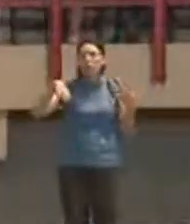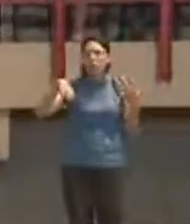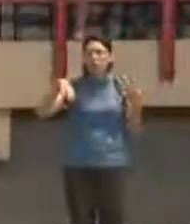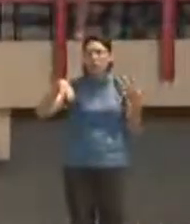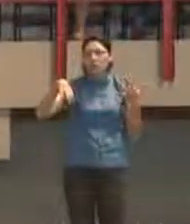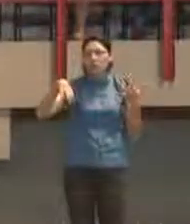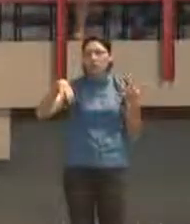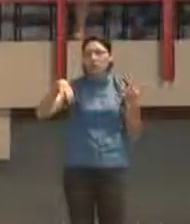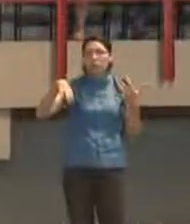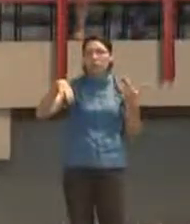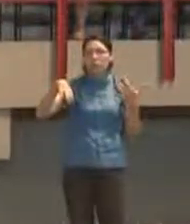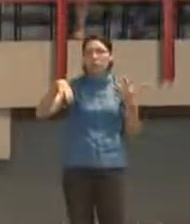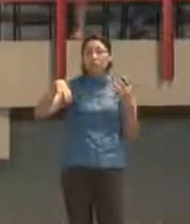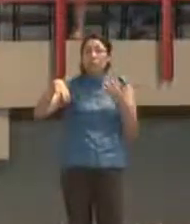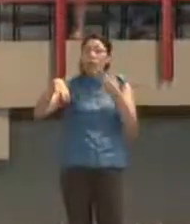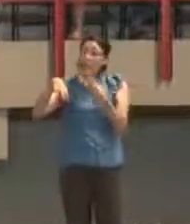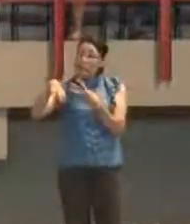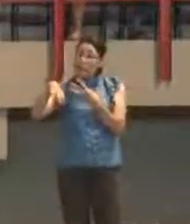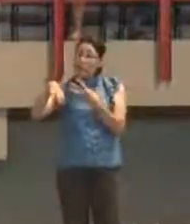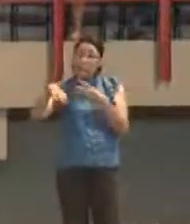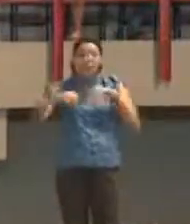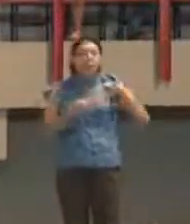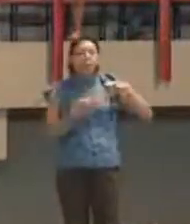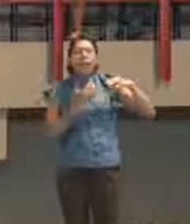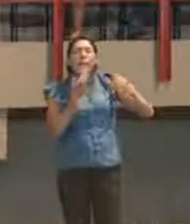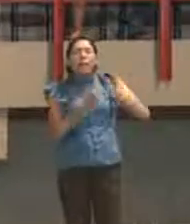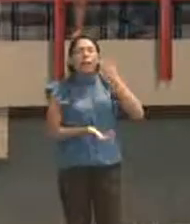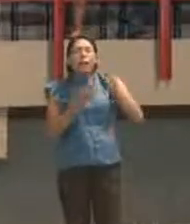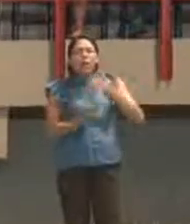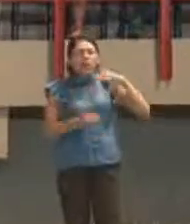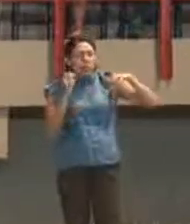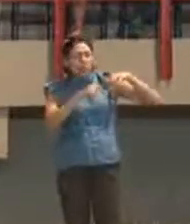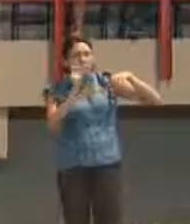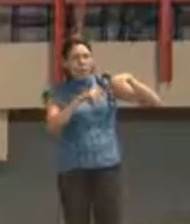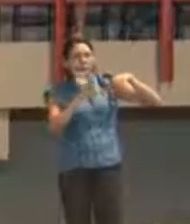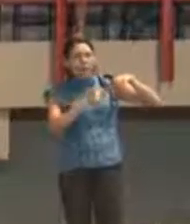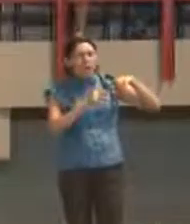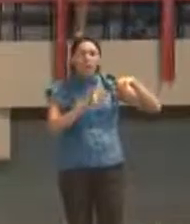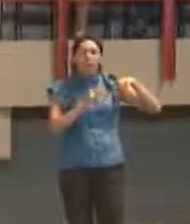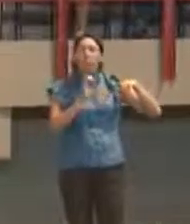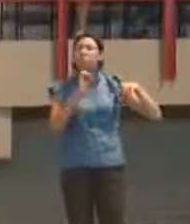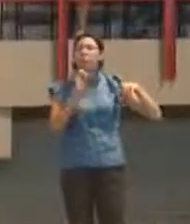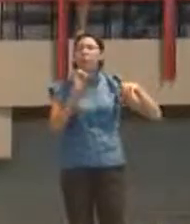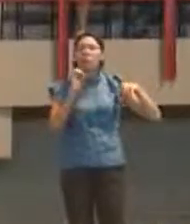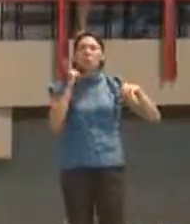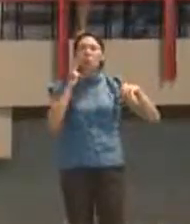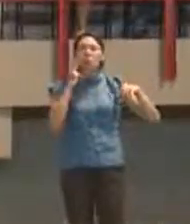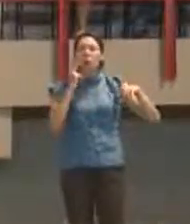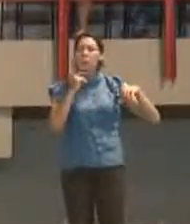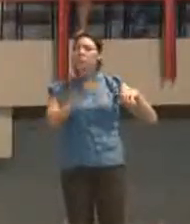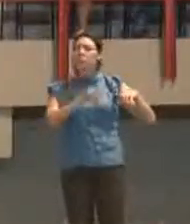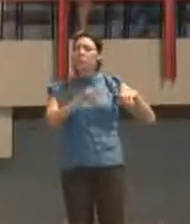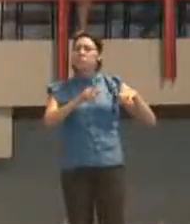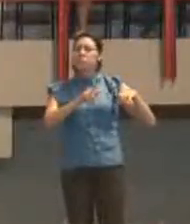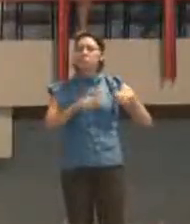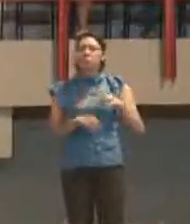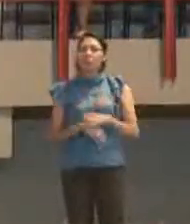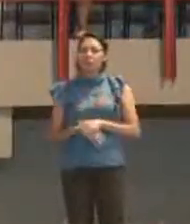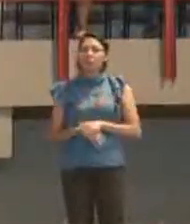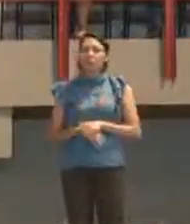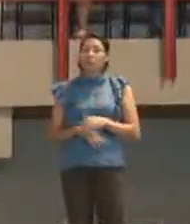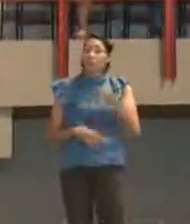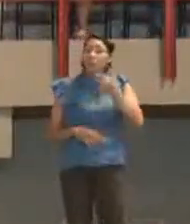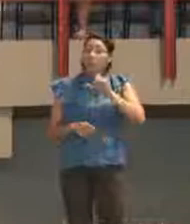ele marcou quantos gols? 3. Então, no dia desse jogo, no dia do jogo do 18 de fevereiro, ele ganhou